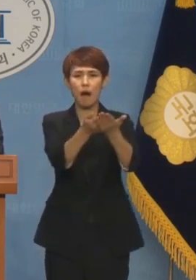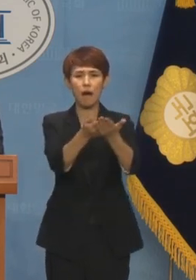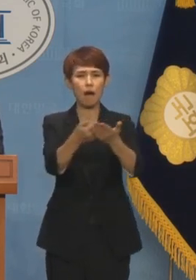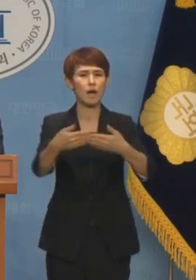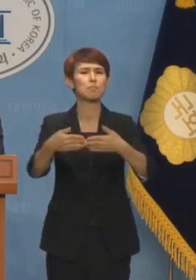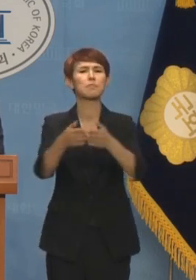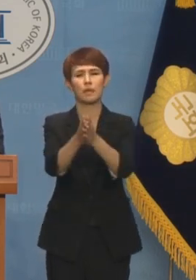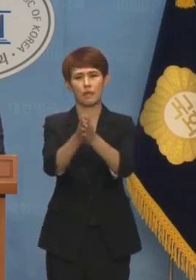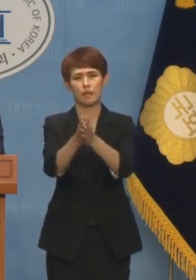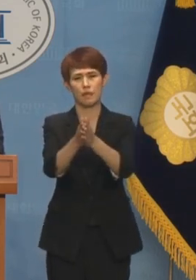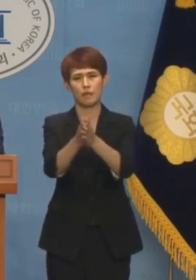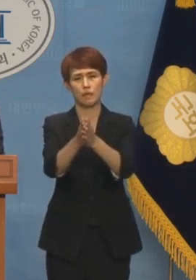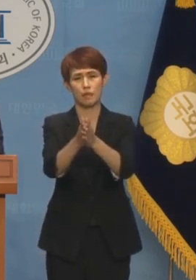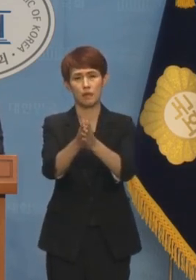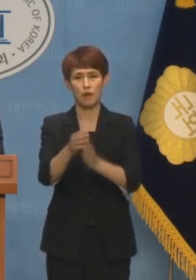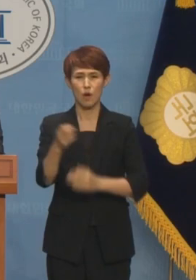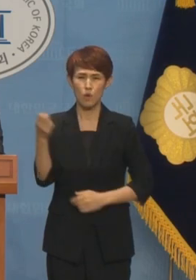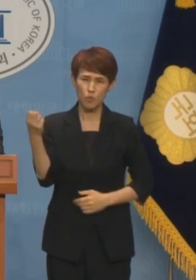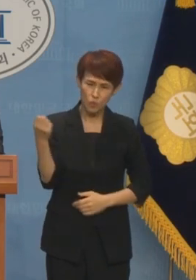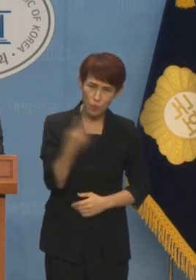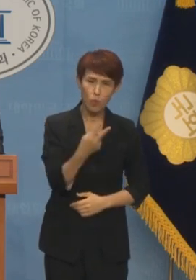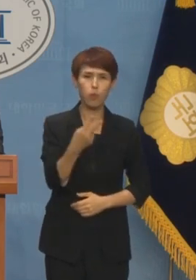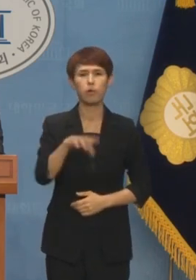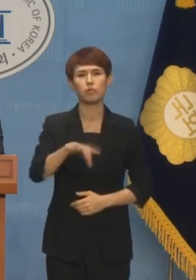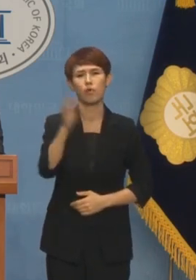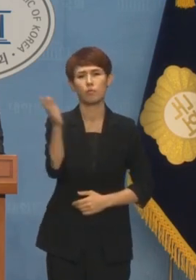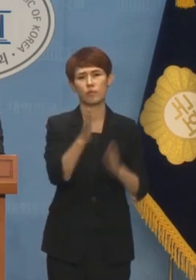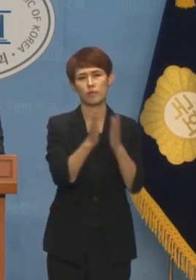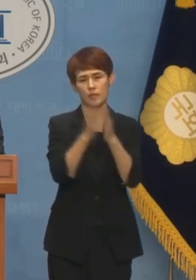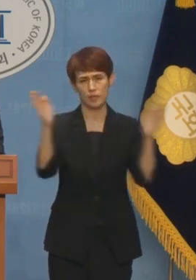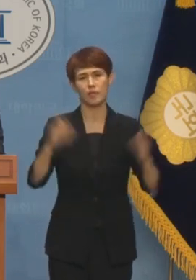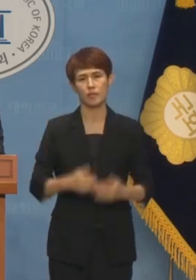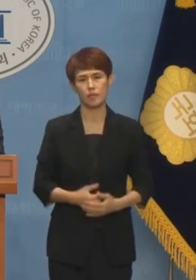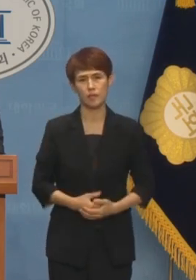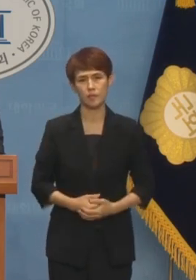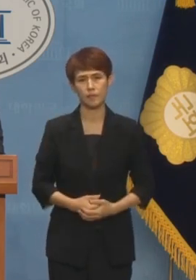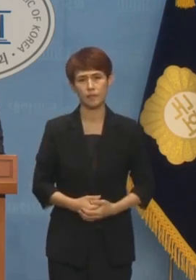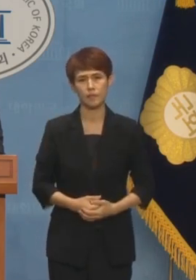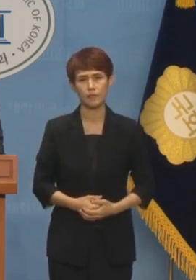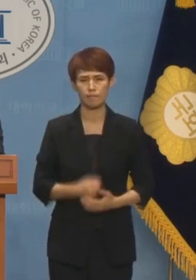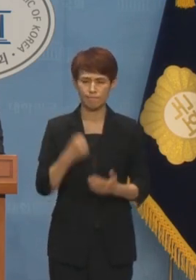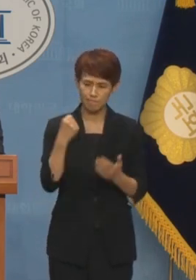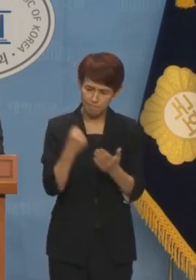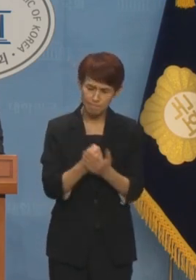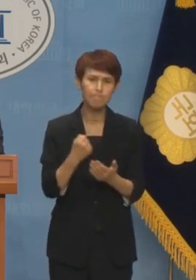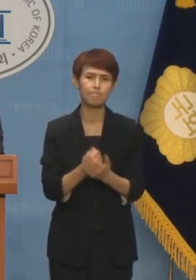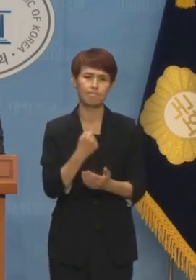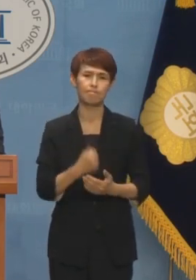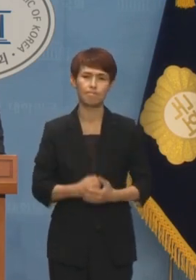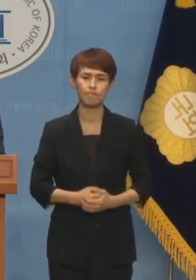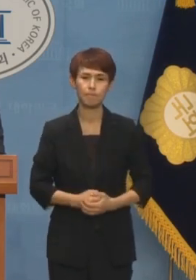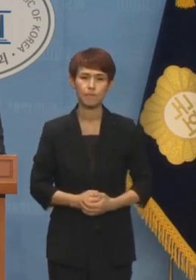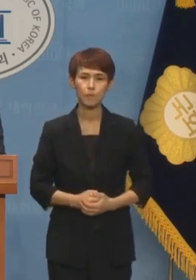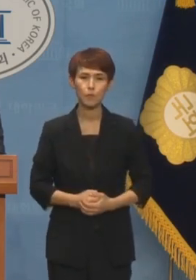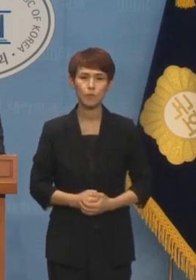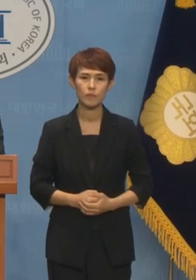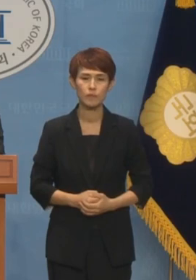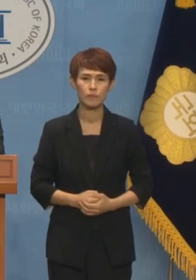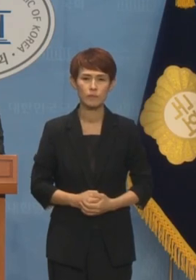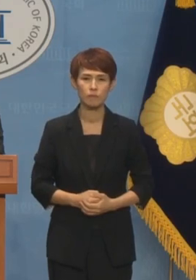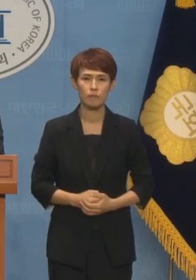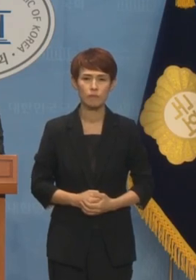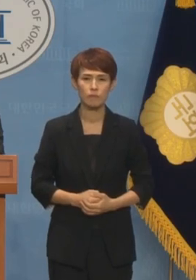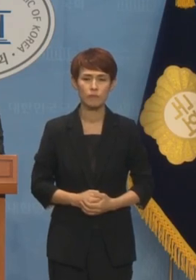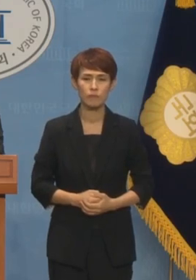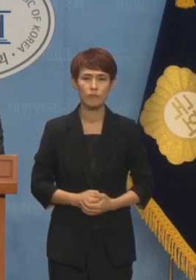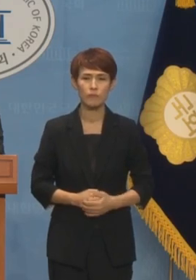그러면 다시 처음부터 시작해야 합니다. 매우 안타까운 일입니다.